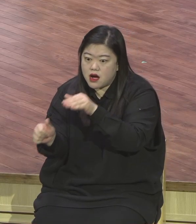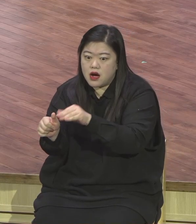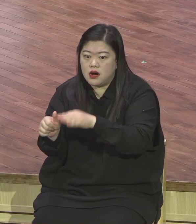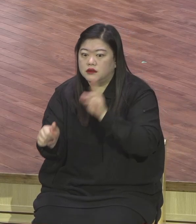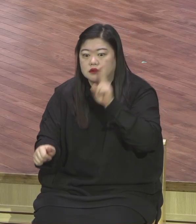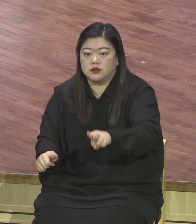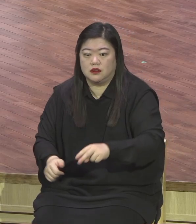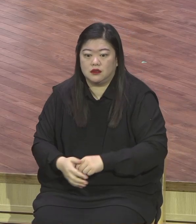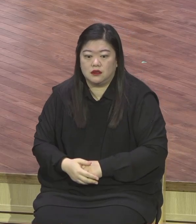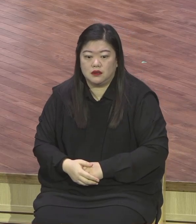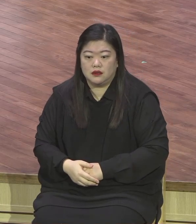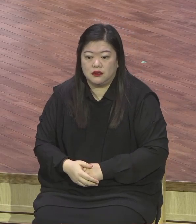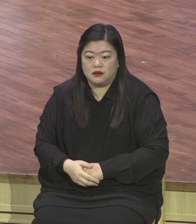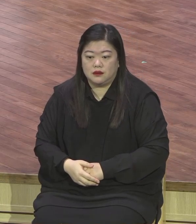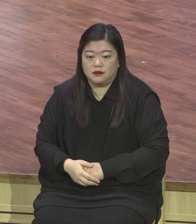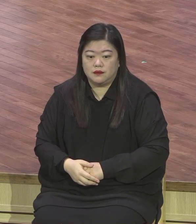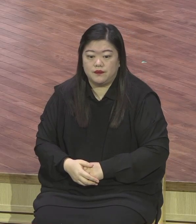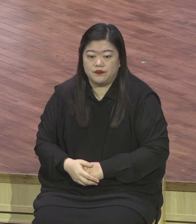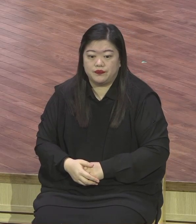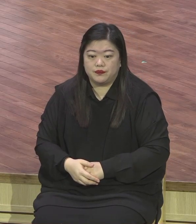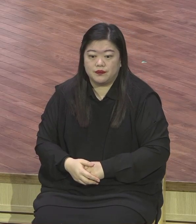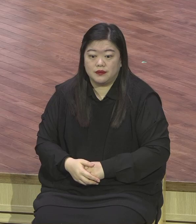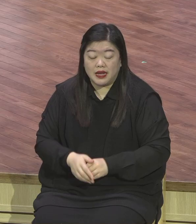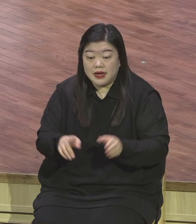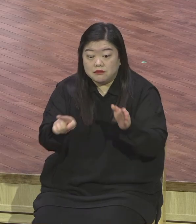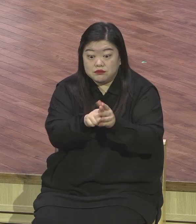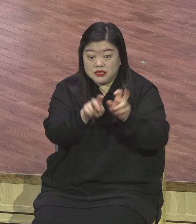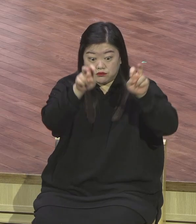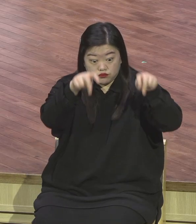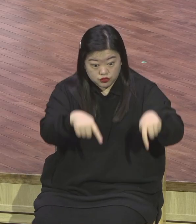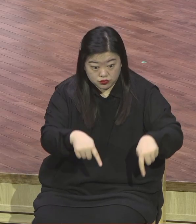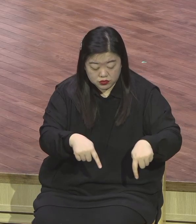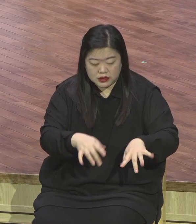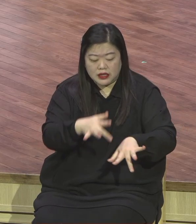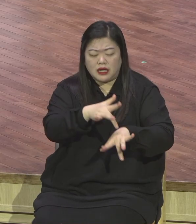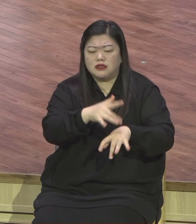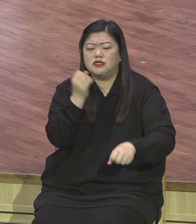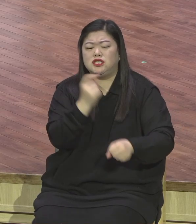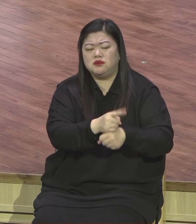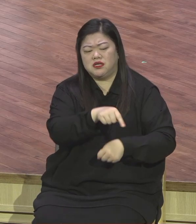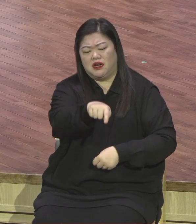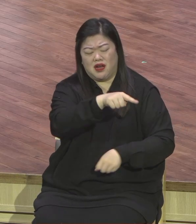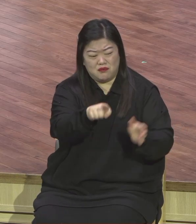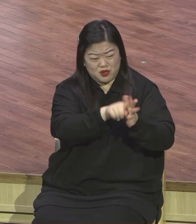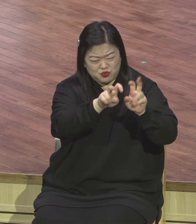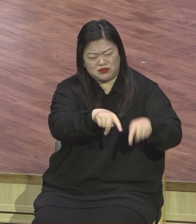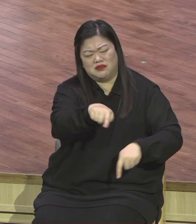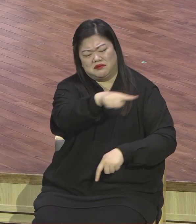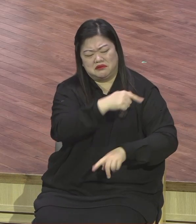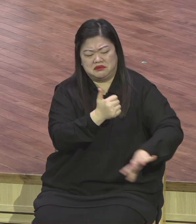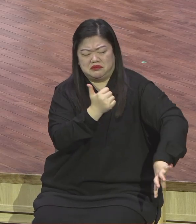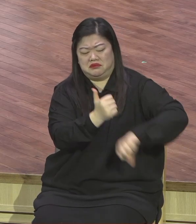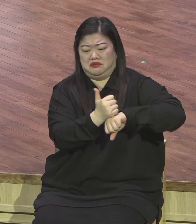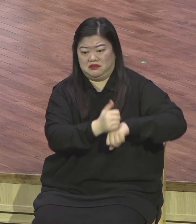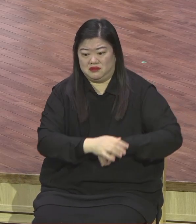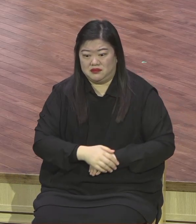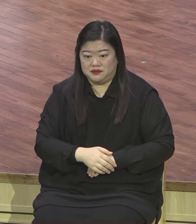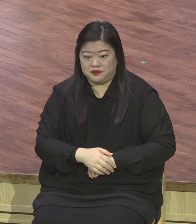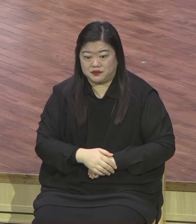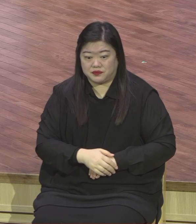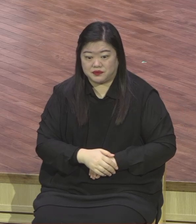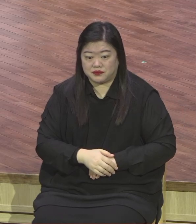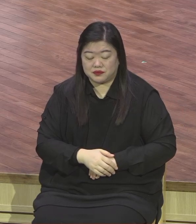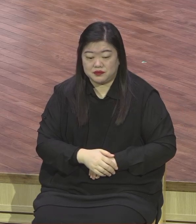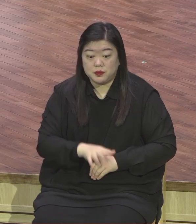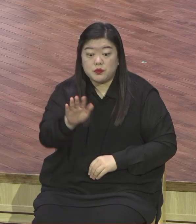예수 아비 사람은 전부 소속이 마귀 소속이 마귀 자식이란 말이에요. 어느 부모가 자기 자식